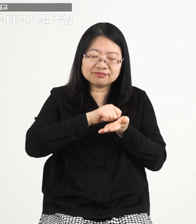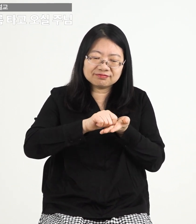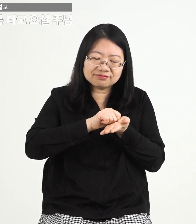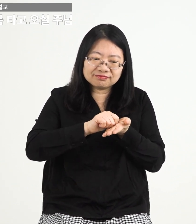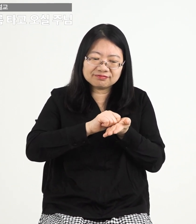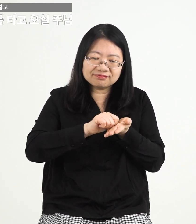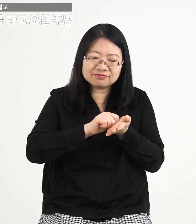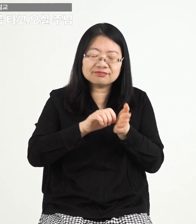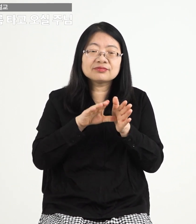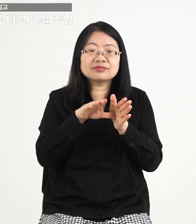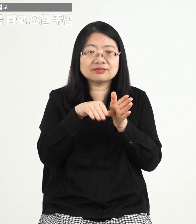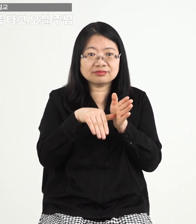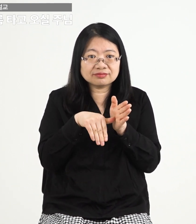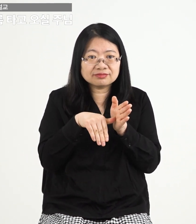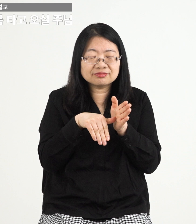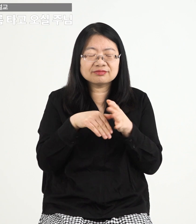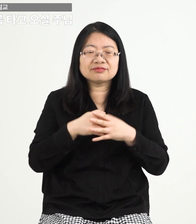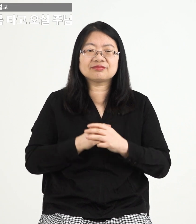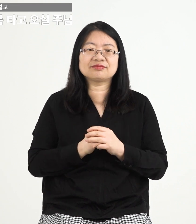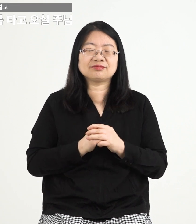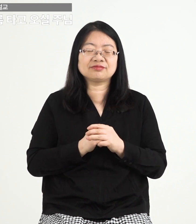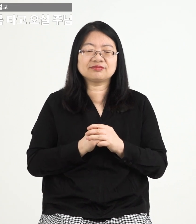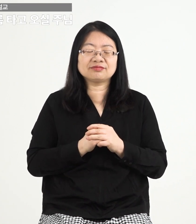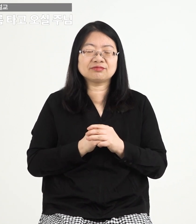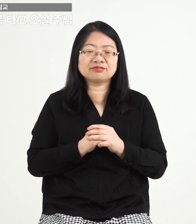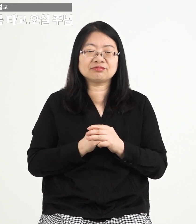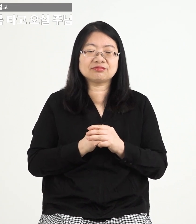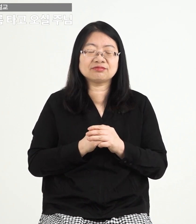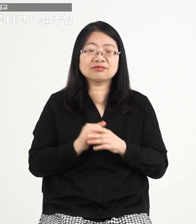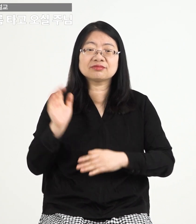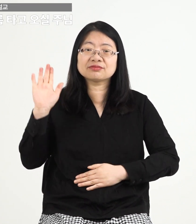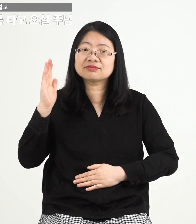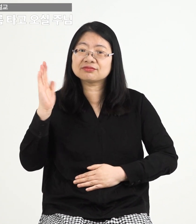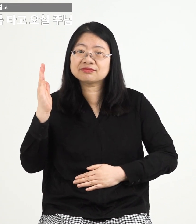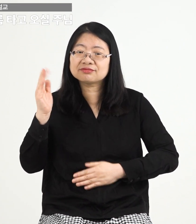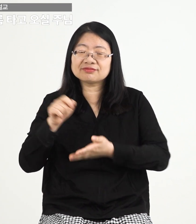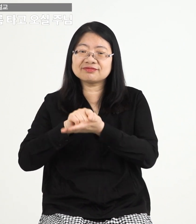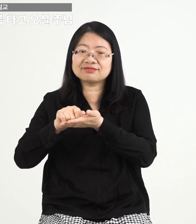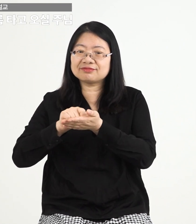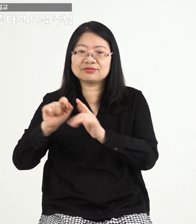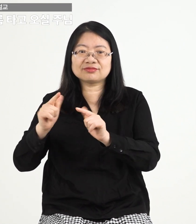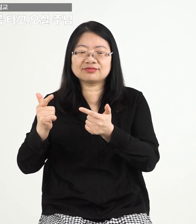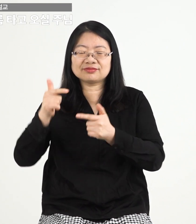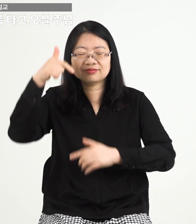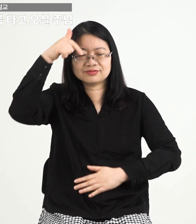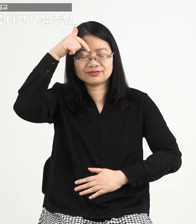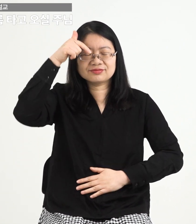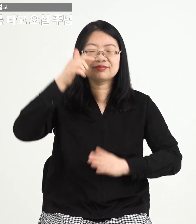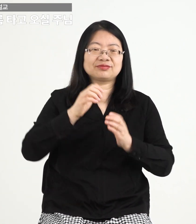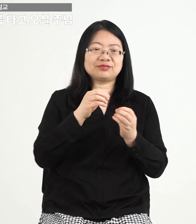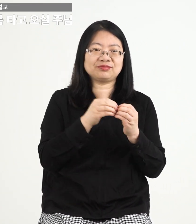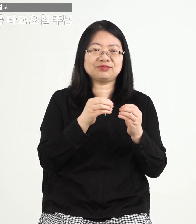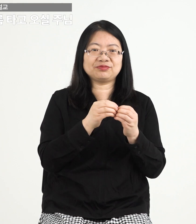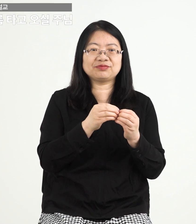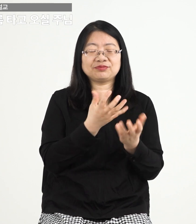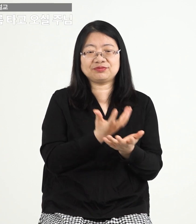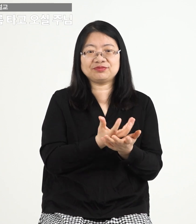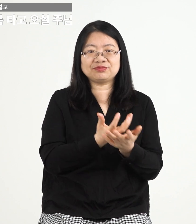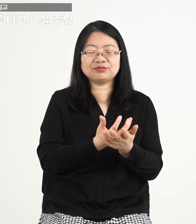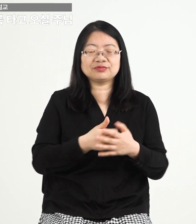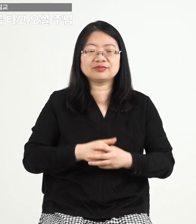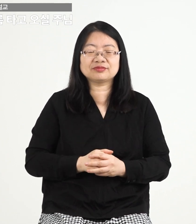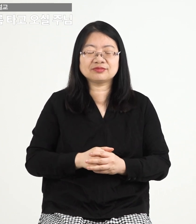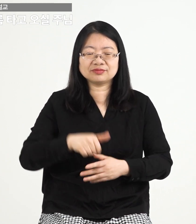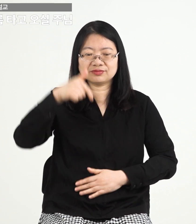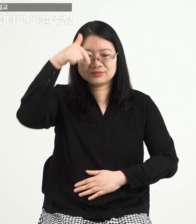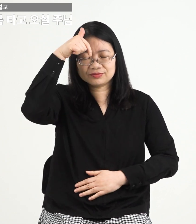쓰여지던 당시가 최근에 쓰여진 글들이 아니고 고대 문서예요. 그 고대 시대의